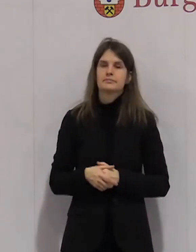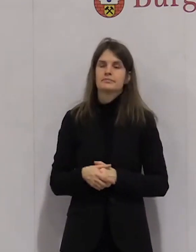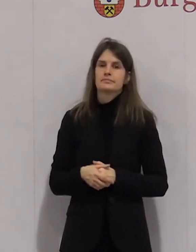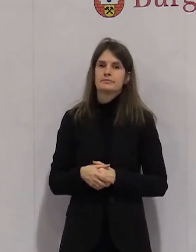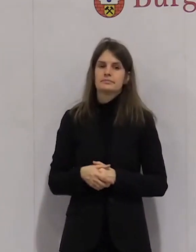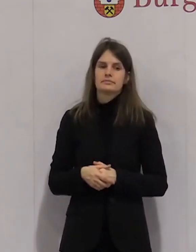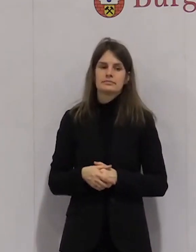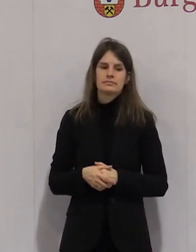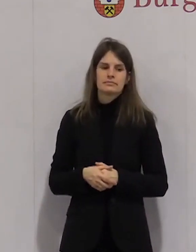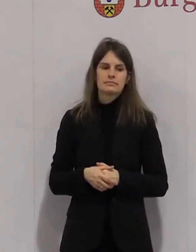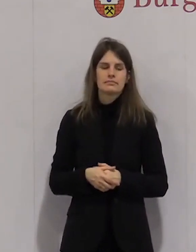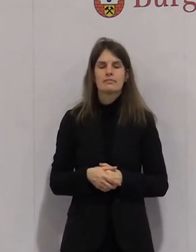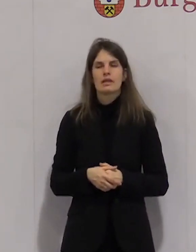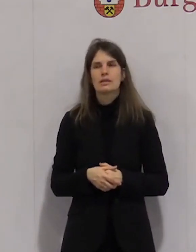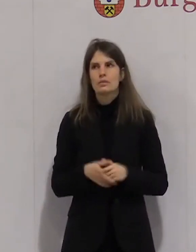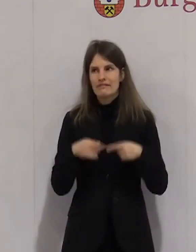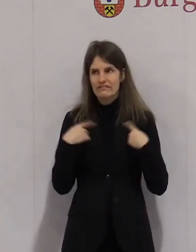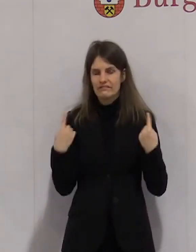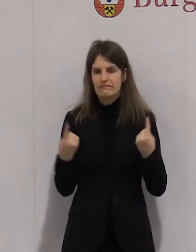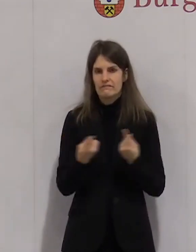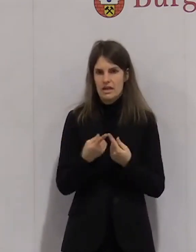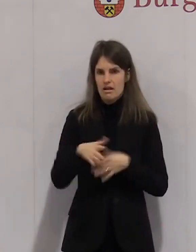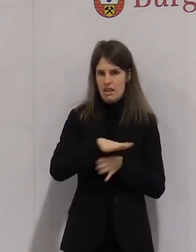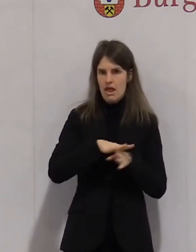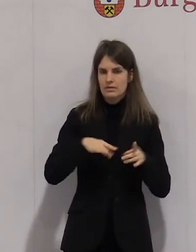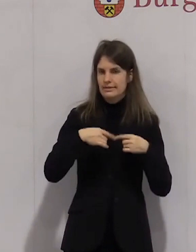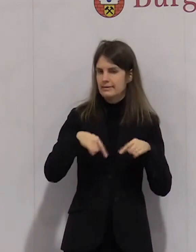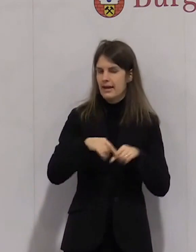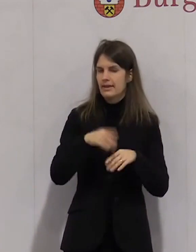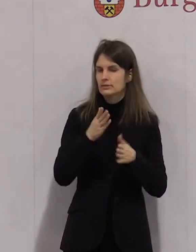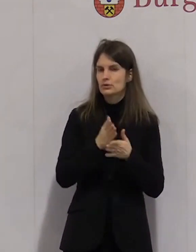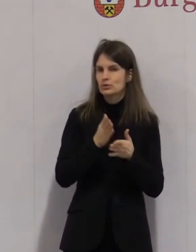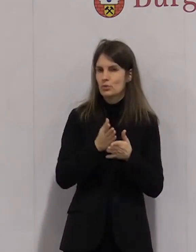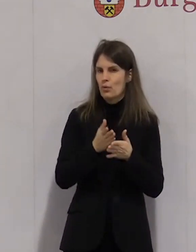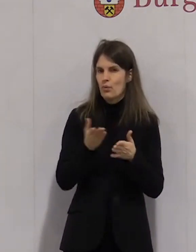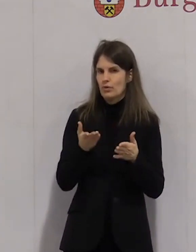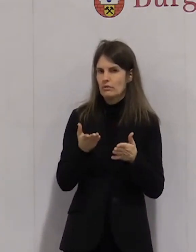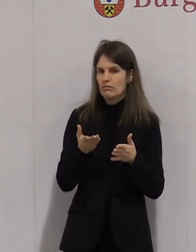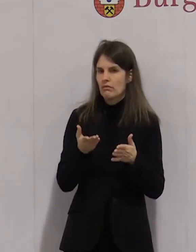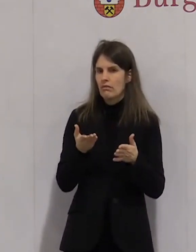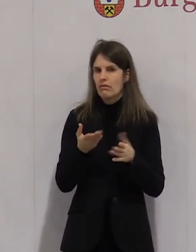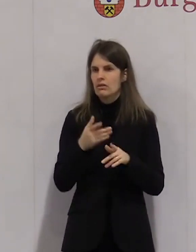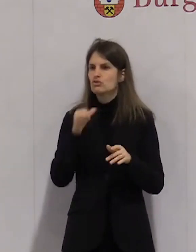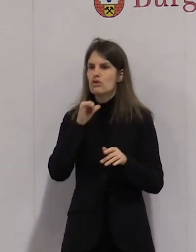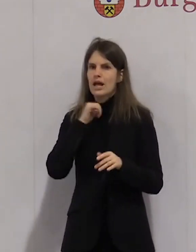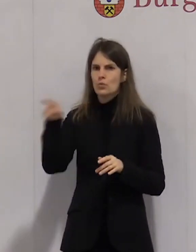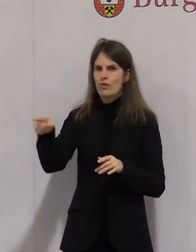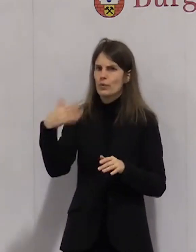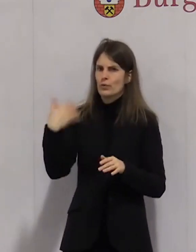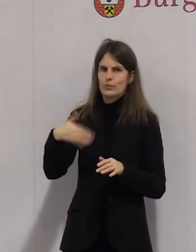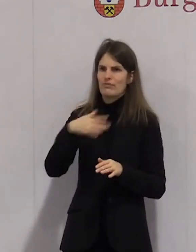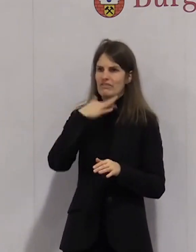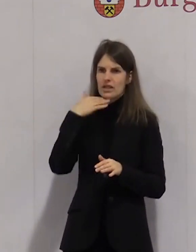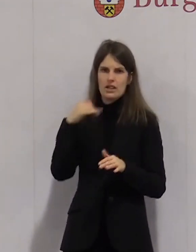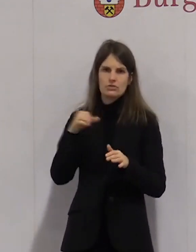wir sind hier der landkreis der die kinder pandemie alleine schon durch den schlachthof die größte zahl